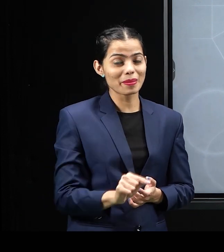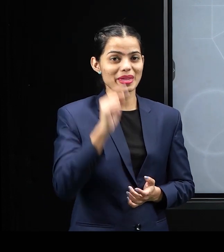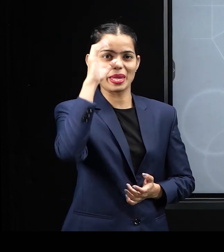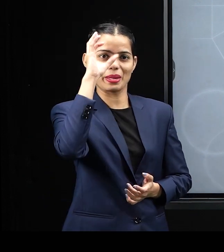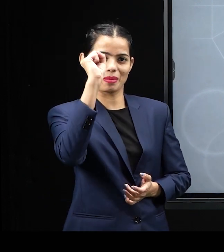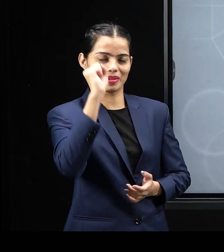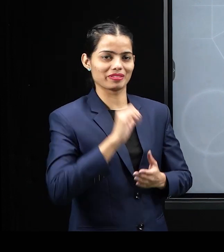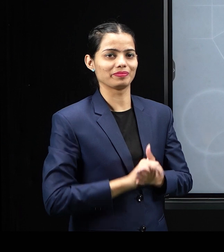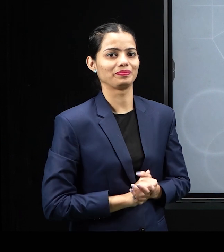ಅಂಶಗಳು: